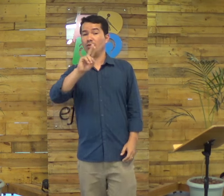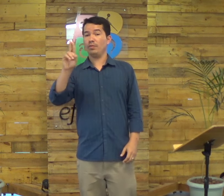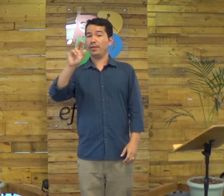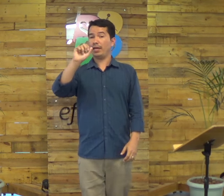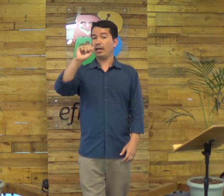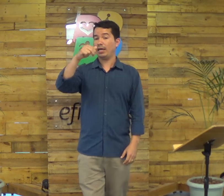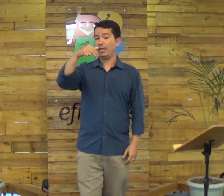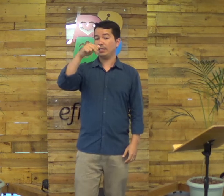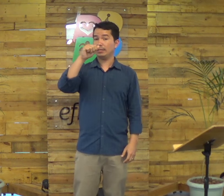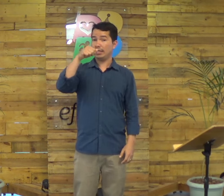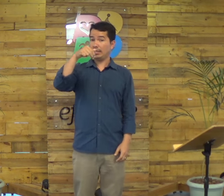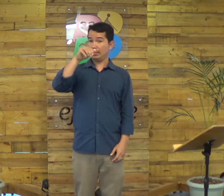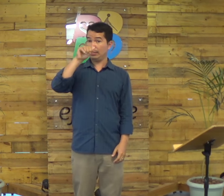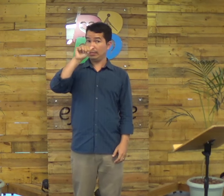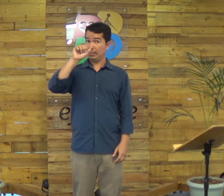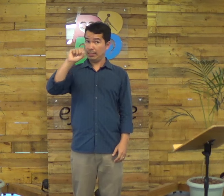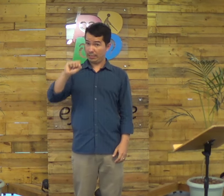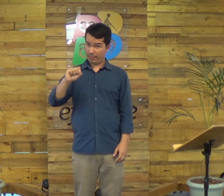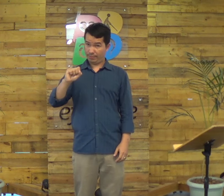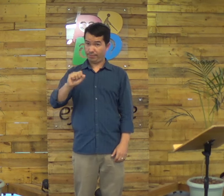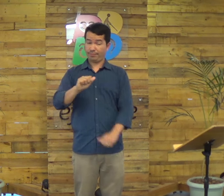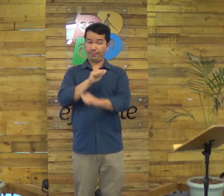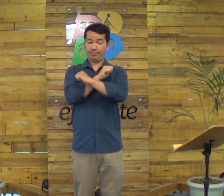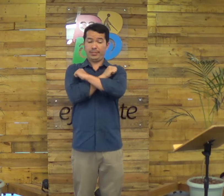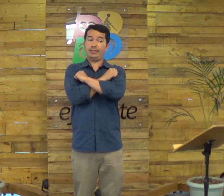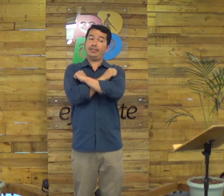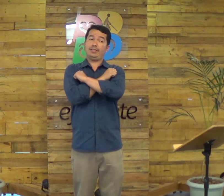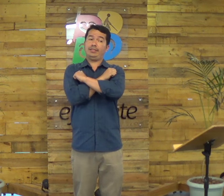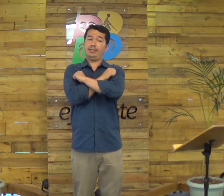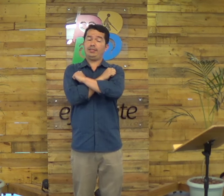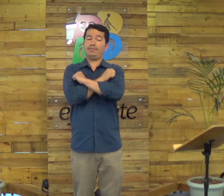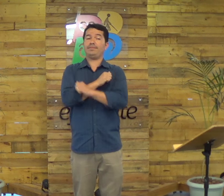tem um outro casal que aparece na história, Ana Lias,